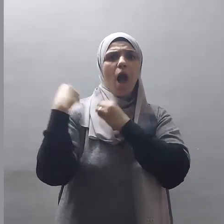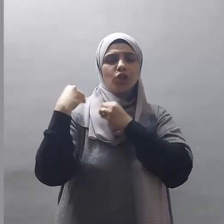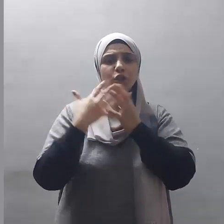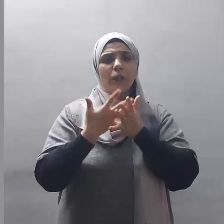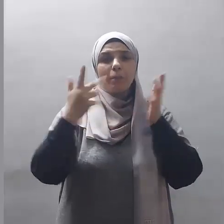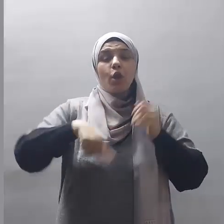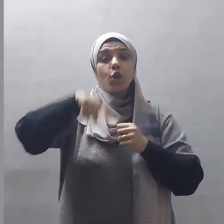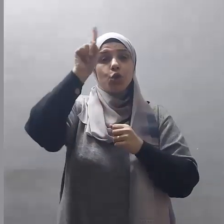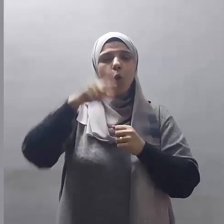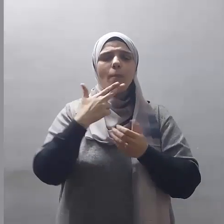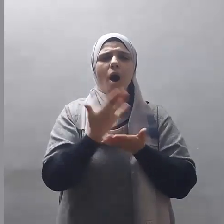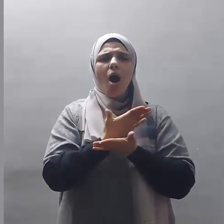خير الأيام وأفضلها،